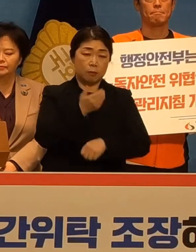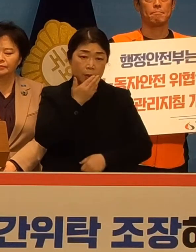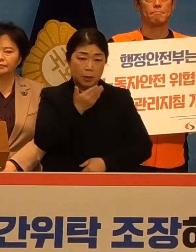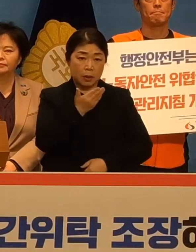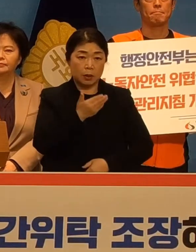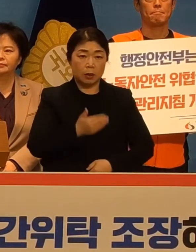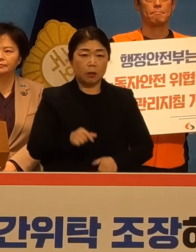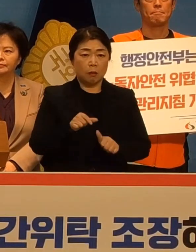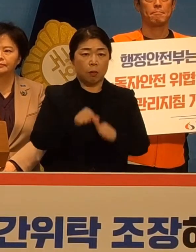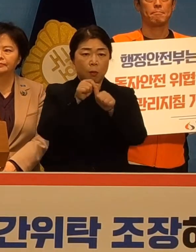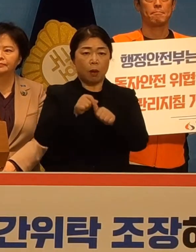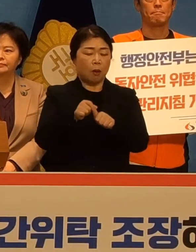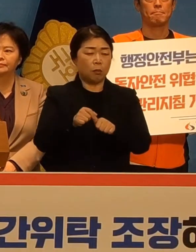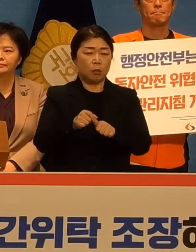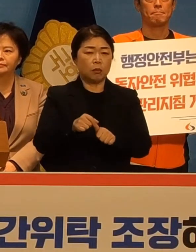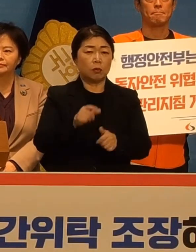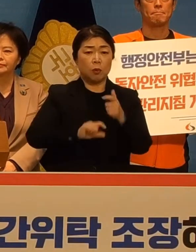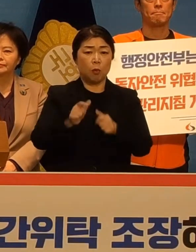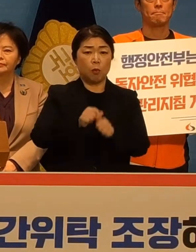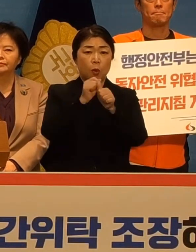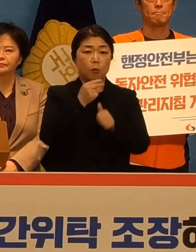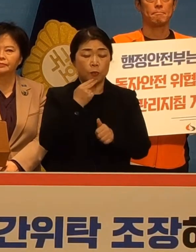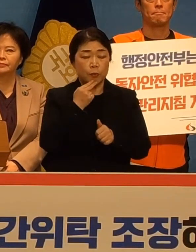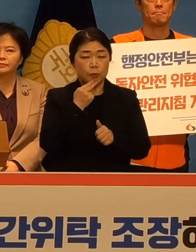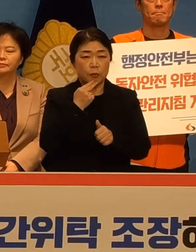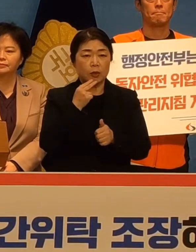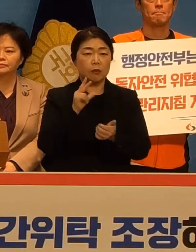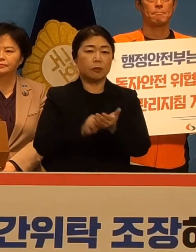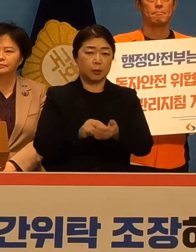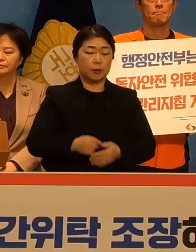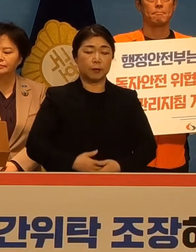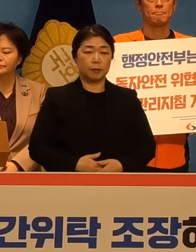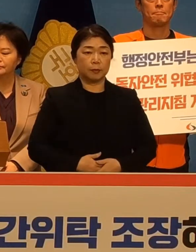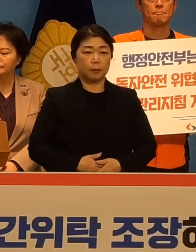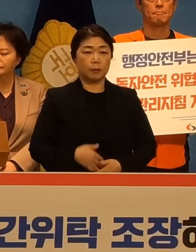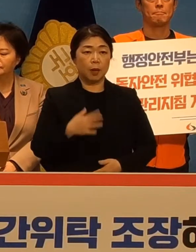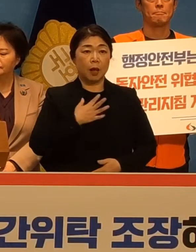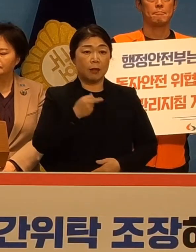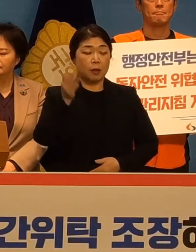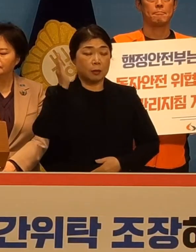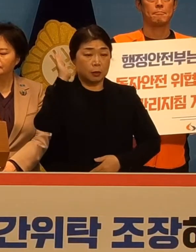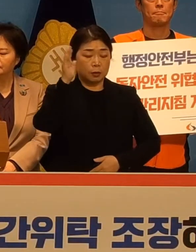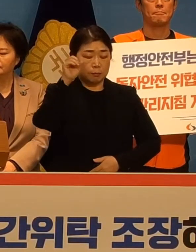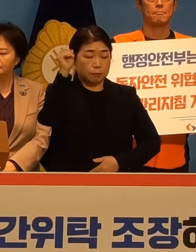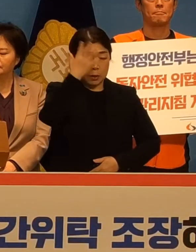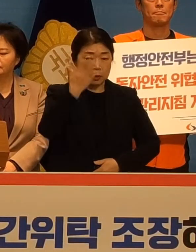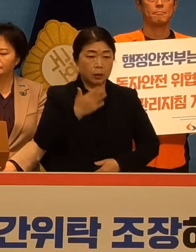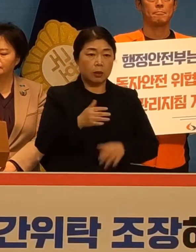있습니다. 안산시가 철회 약속을 깨고 기습적으로 민간위탁을 강행한 것은